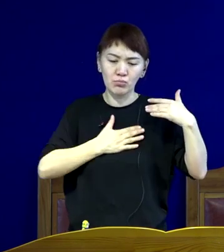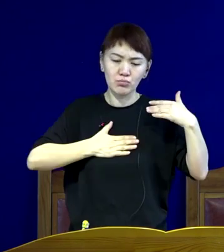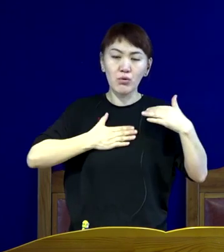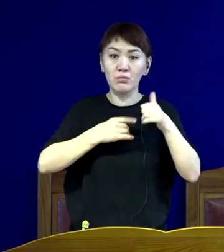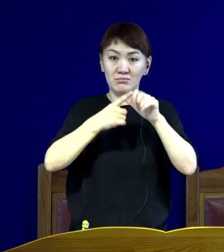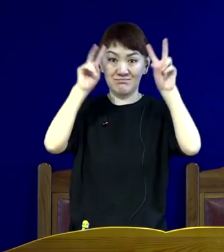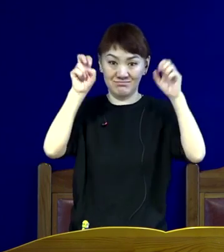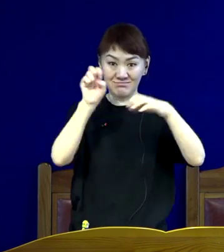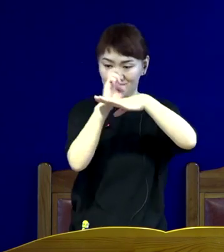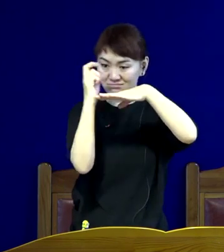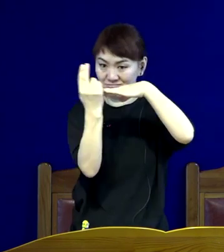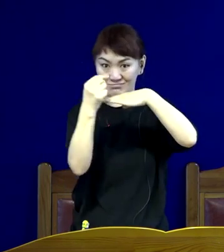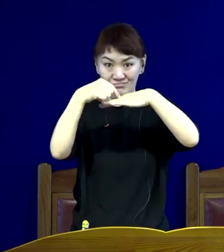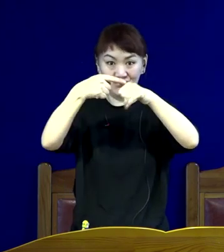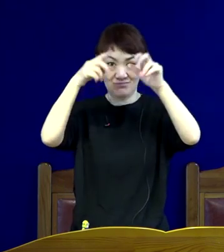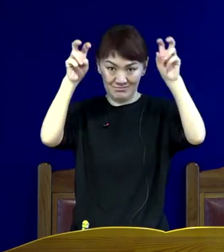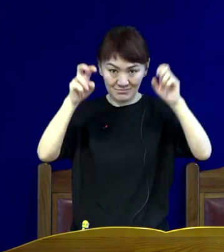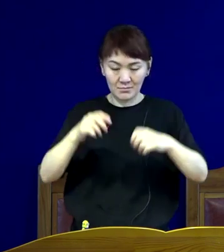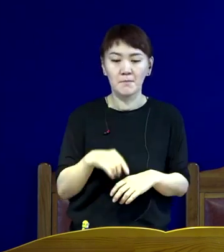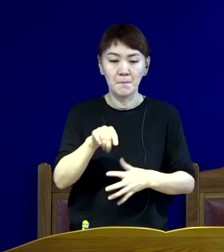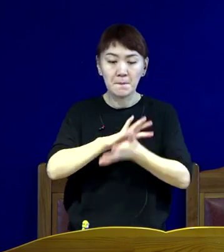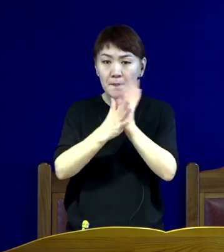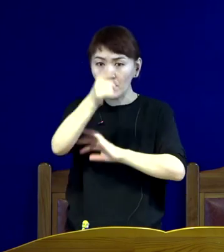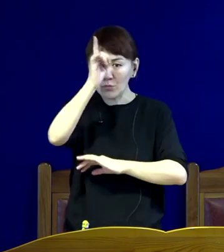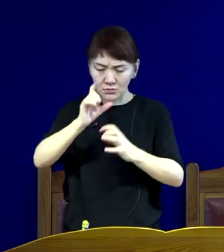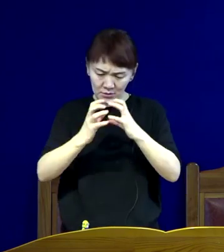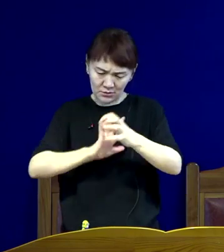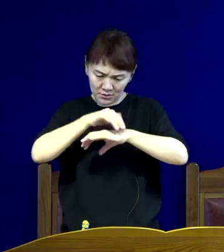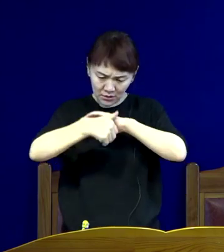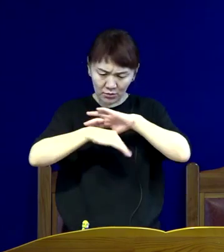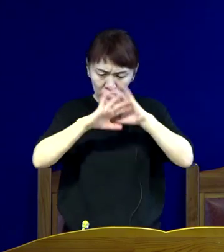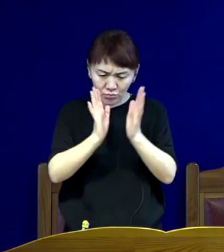Хананийгээ Бурхан бүх дэлхийн ертөнцийг бүтээгээд